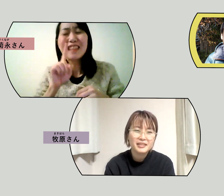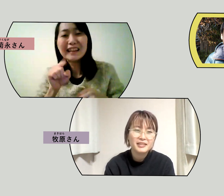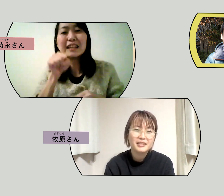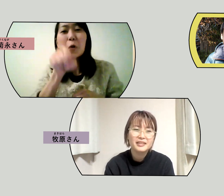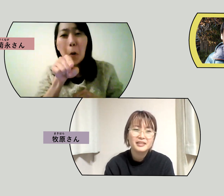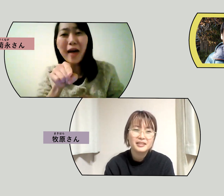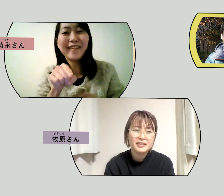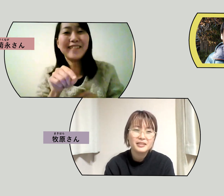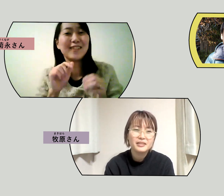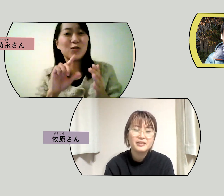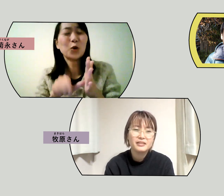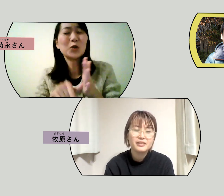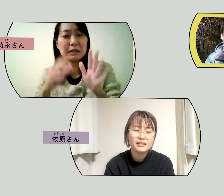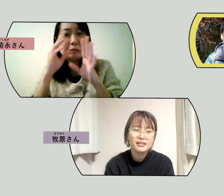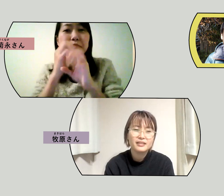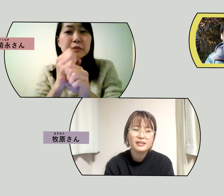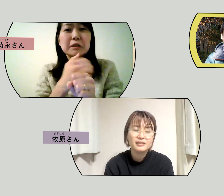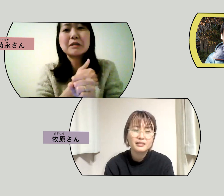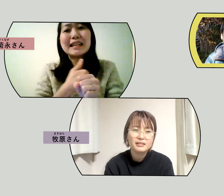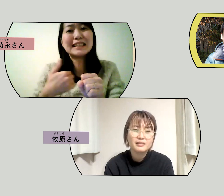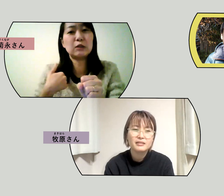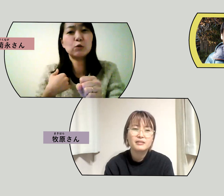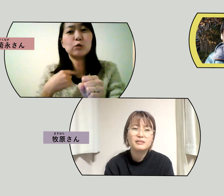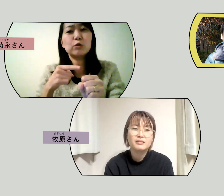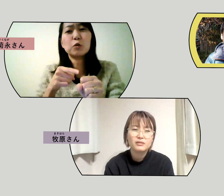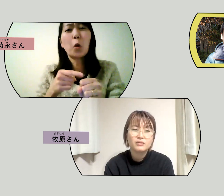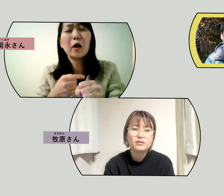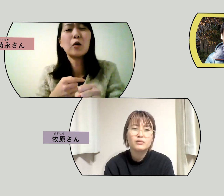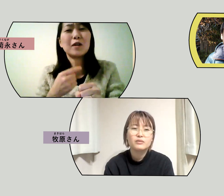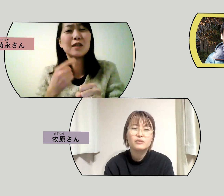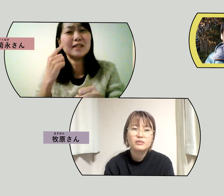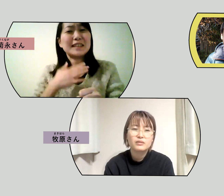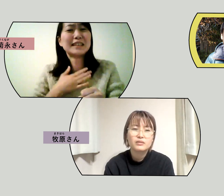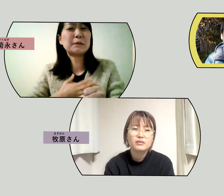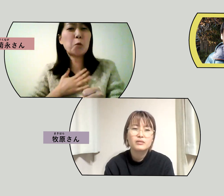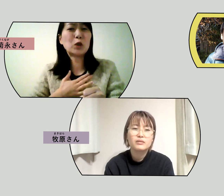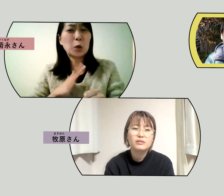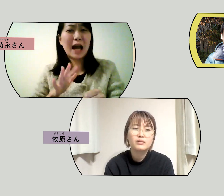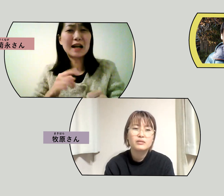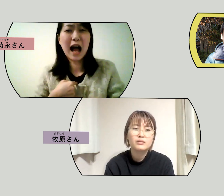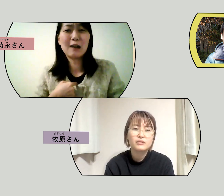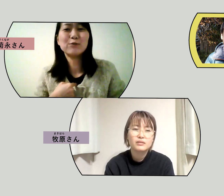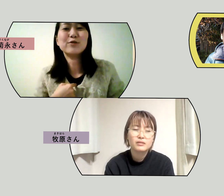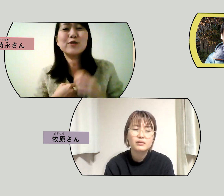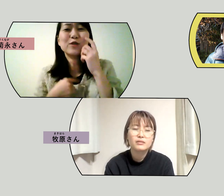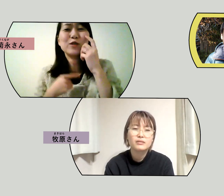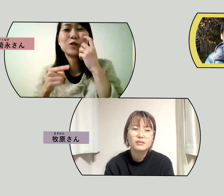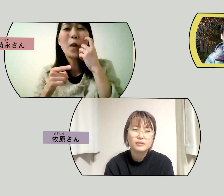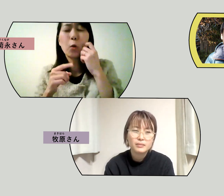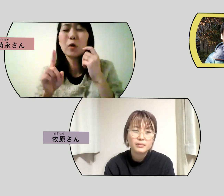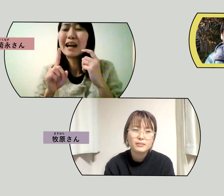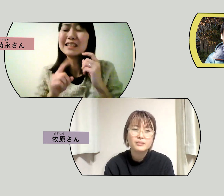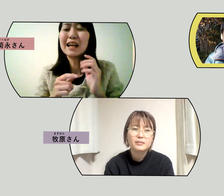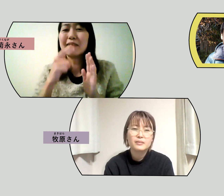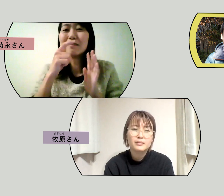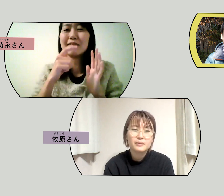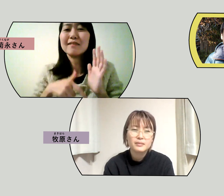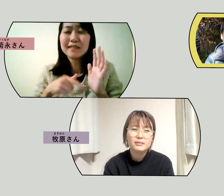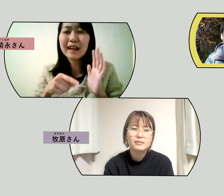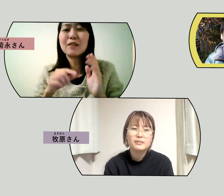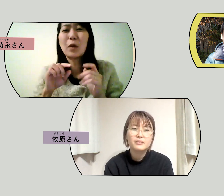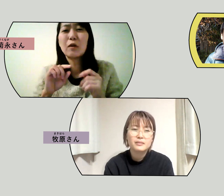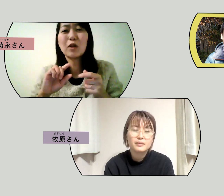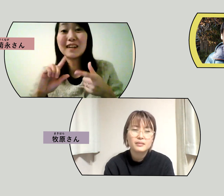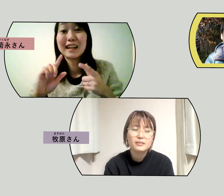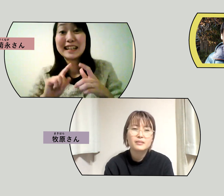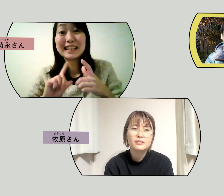けど何かこれっていう時にぎゅっと集中することができるということの気持ちよさがあるんです